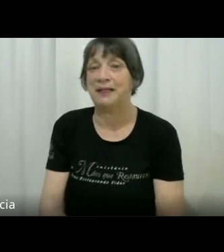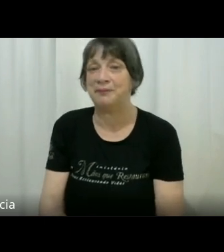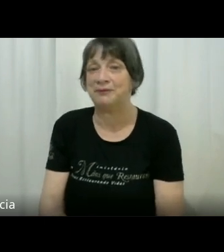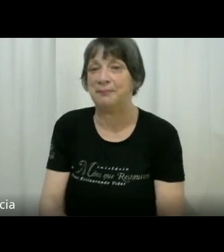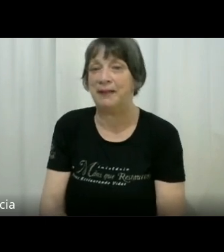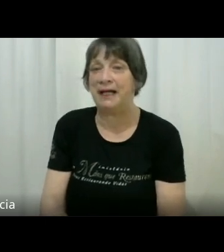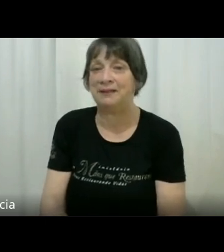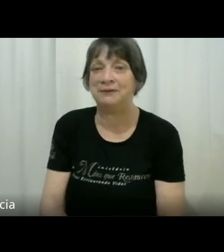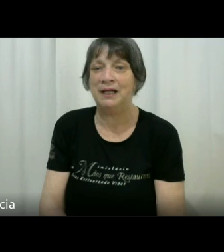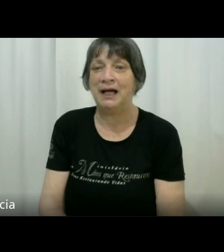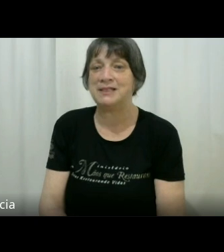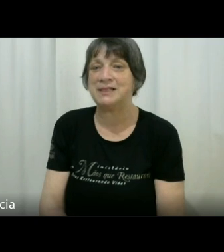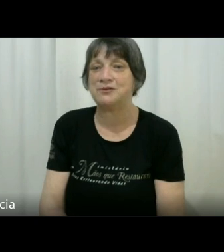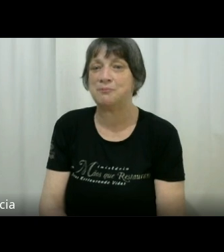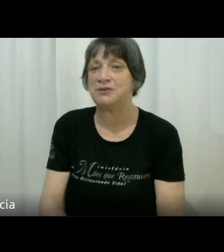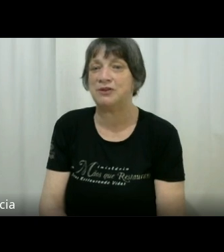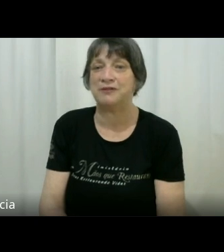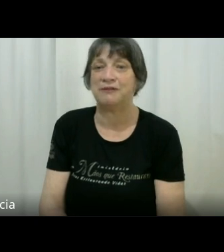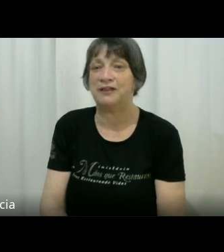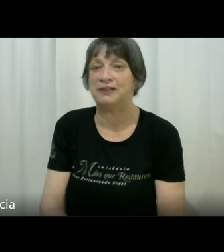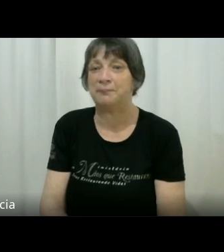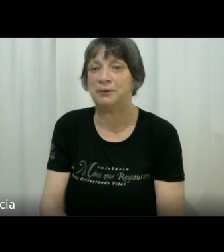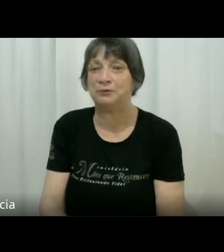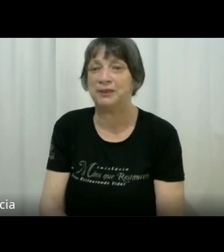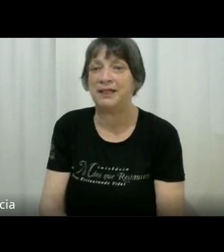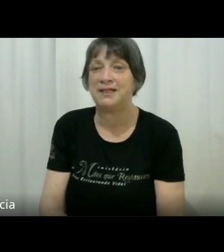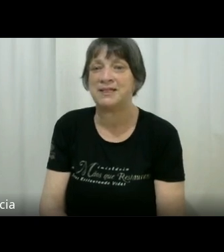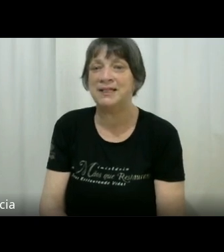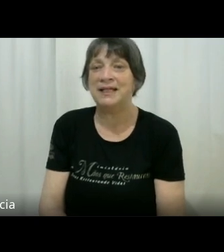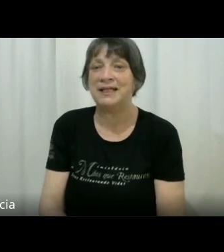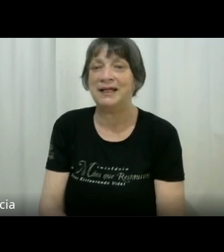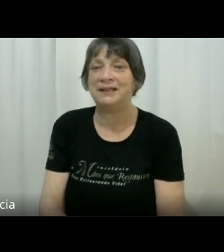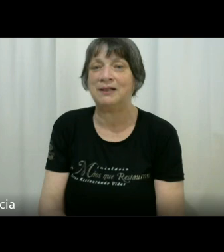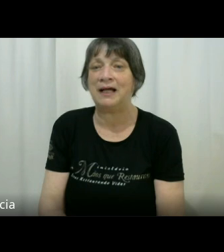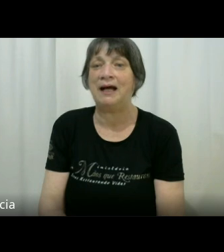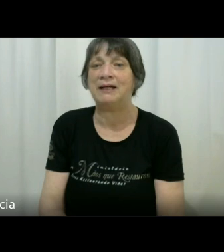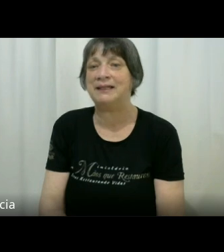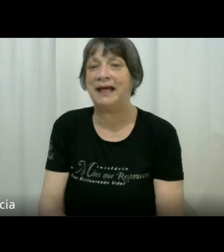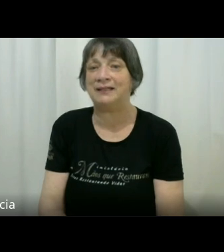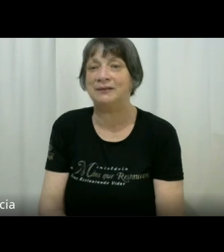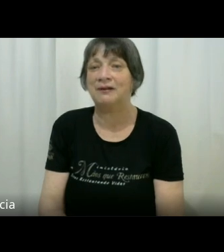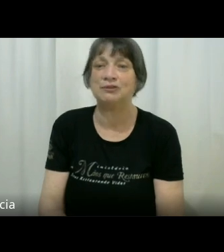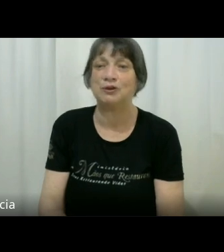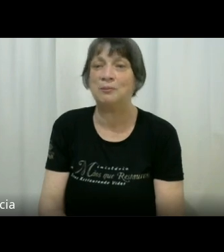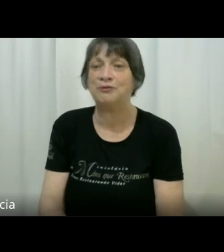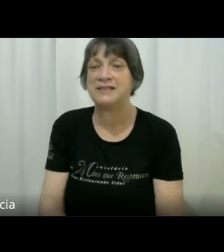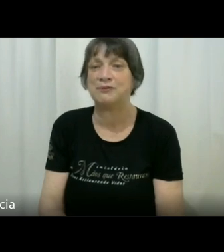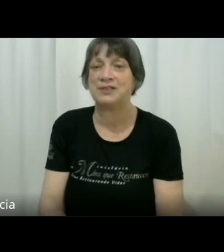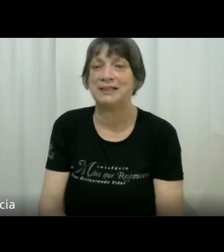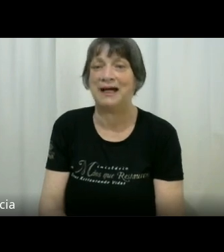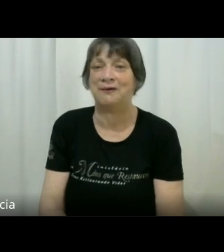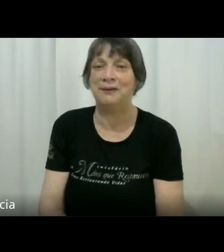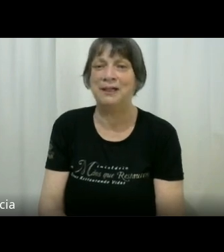exemplo, lá no meu trabalho, às vezes o pessoal vem falando português E aí, a ideia de como